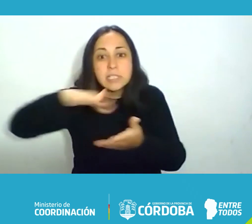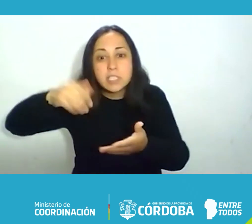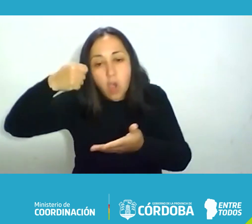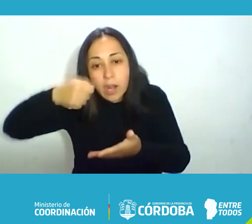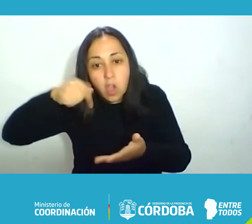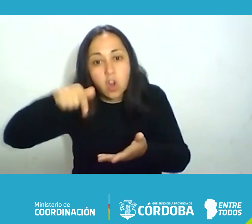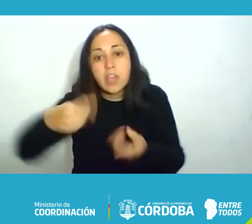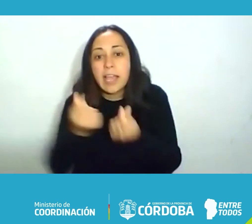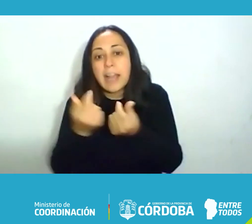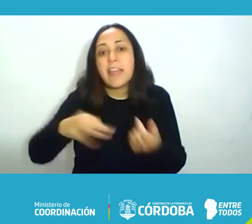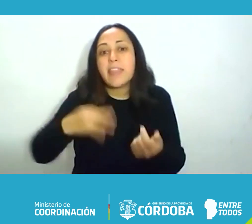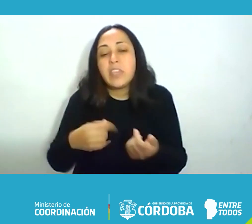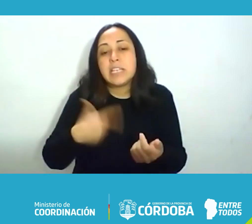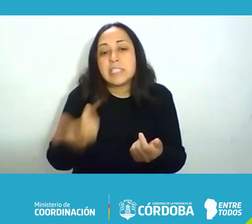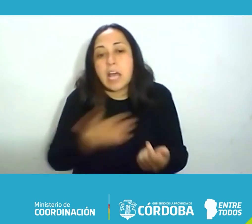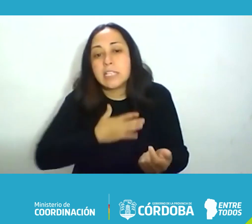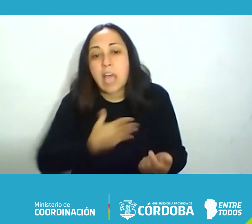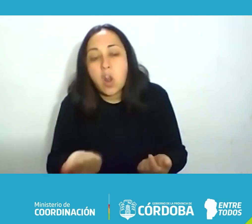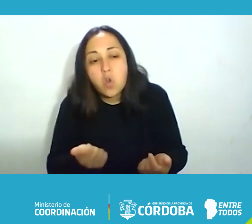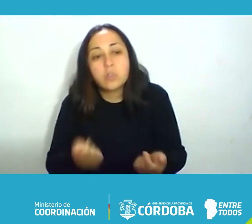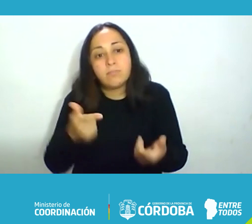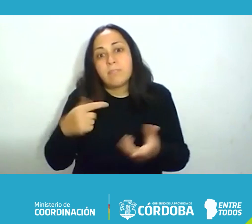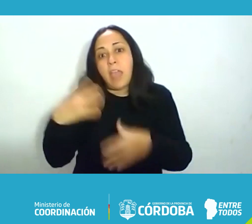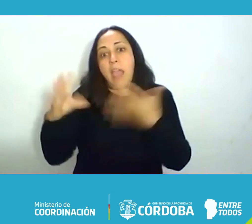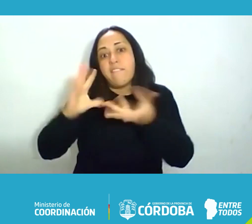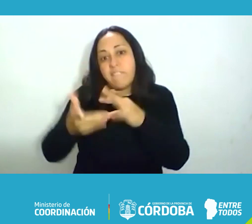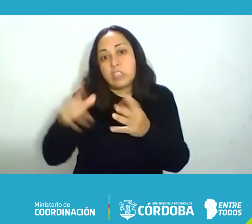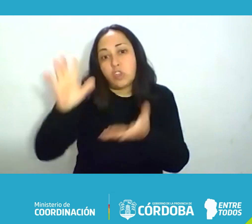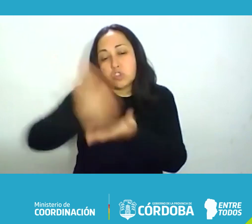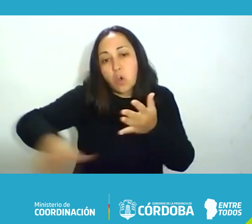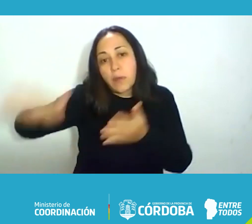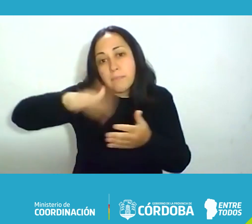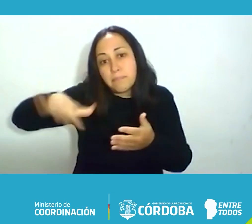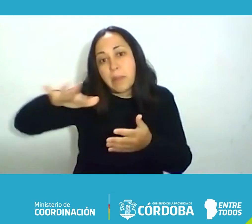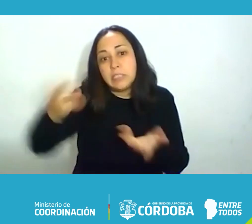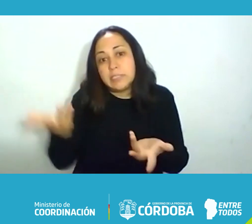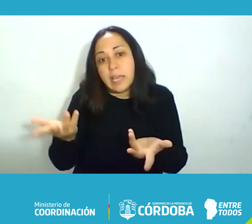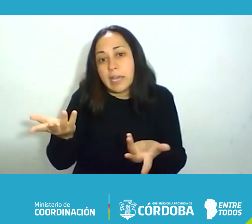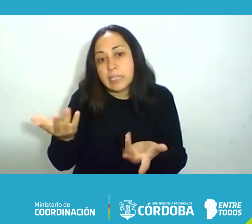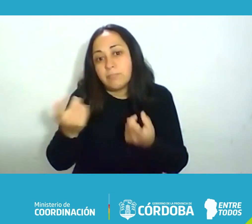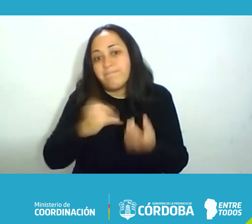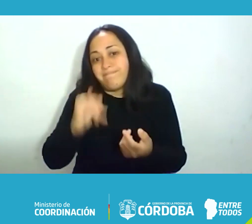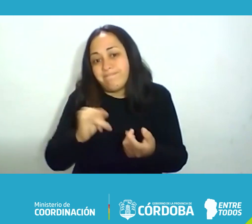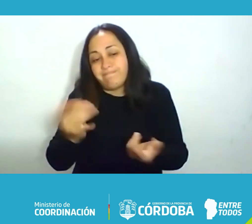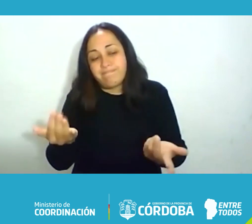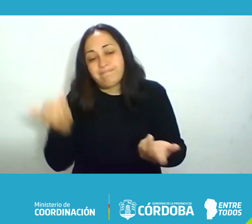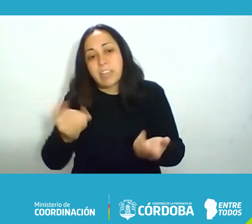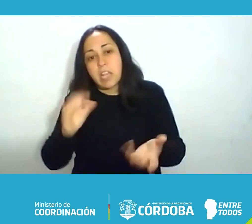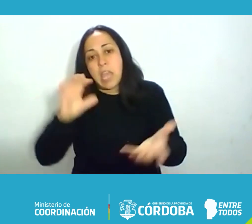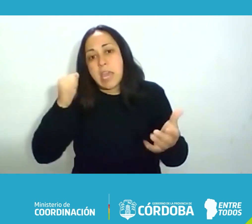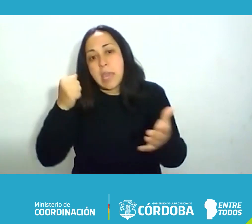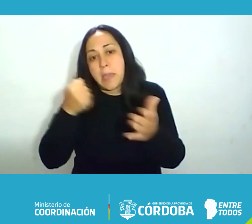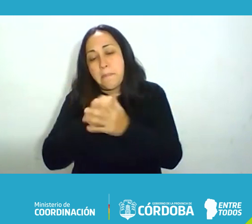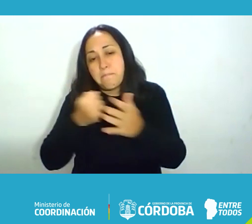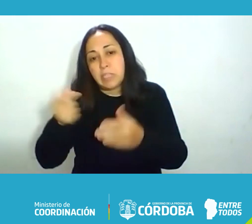genera afectación en la calidad de vida y salud. Es necesario decir que se van a generar efectos sobre el paisaje por los taludes y por cortes de la topografía. Los impactos que no son